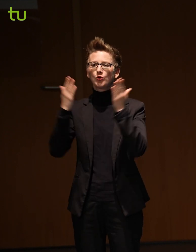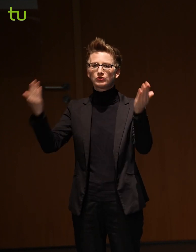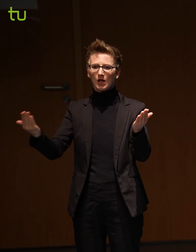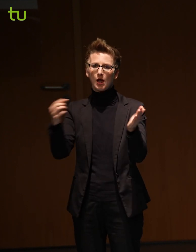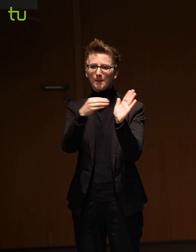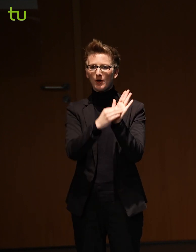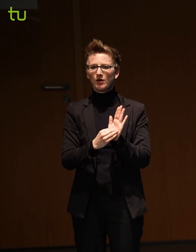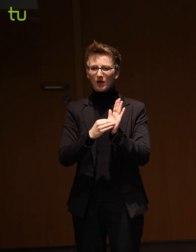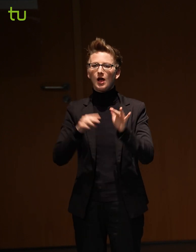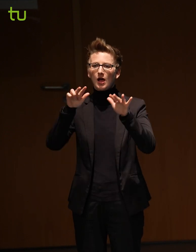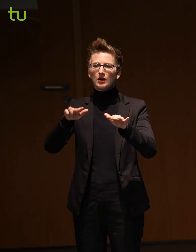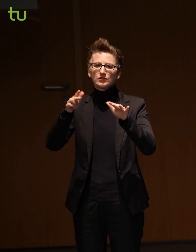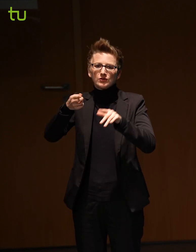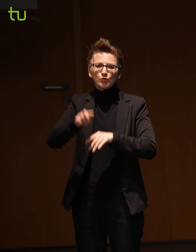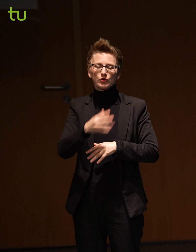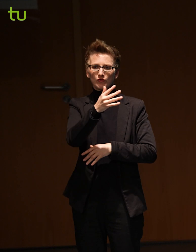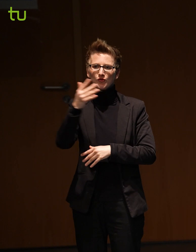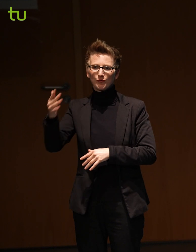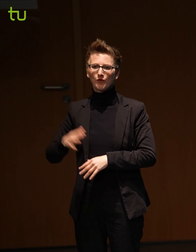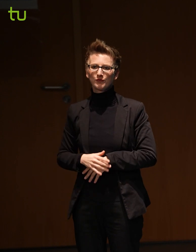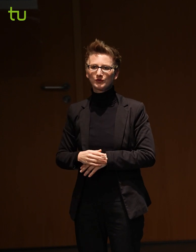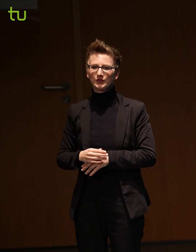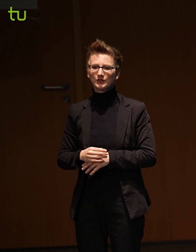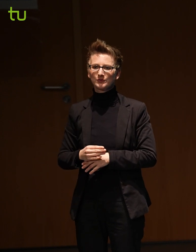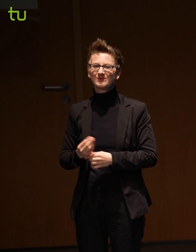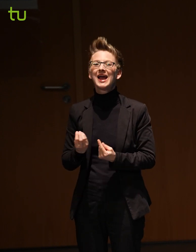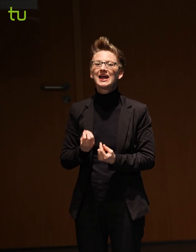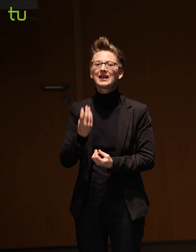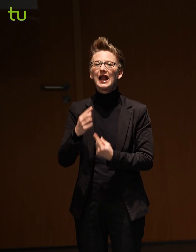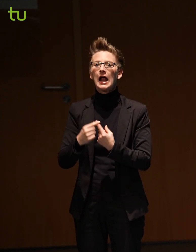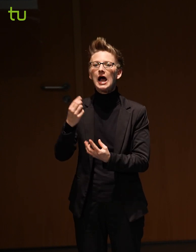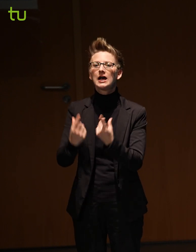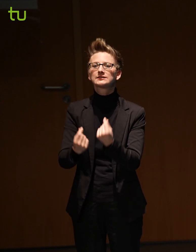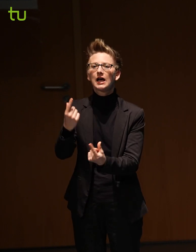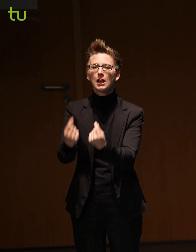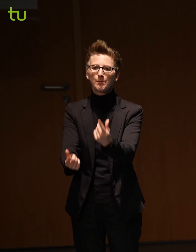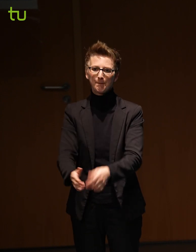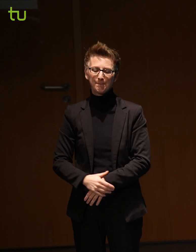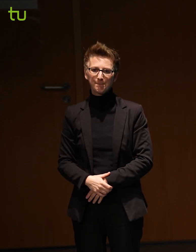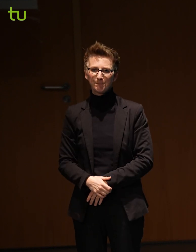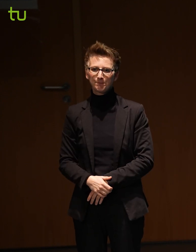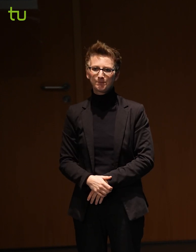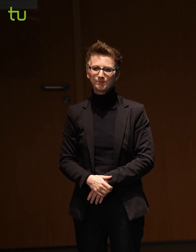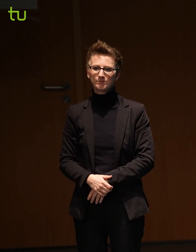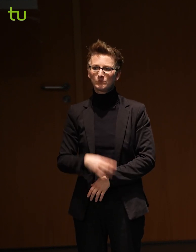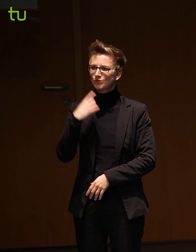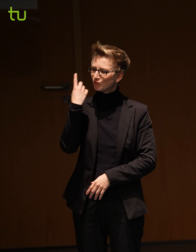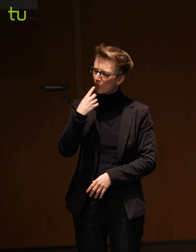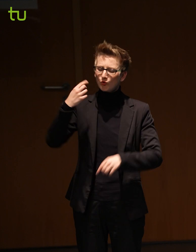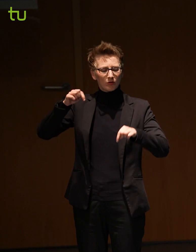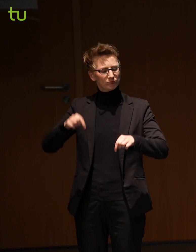1855 mit dem Titel Leaves of Grass, Grashalme. Dortmund ist eine